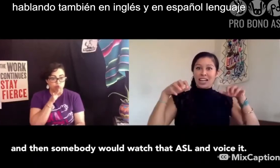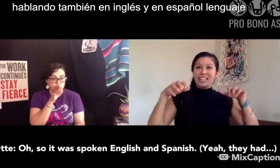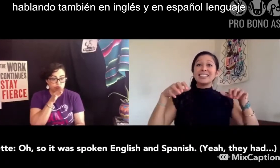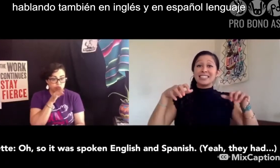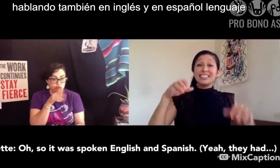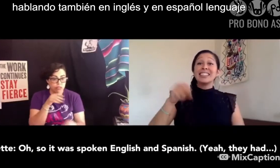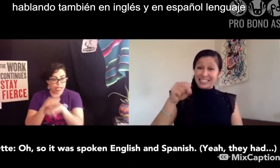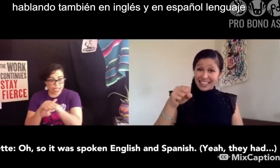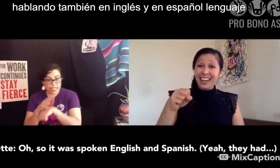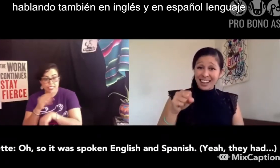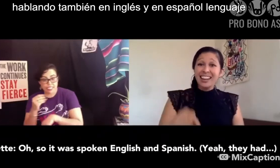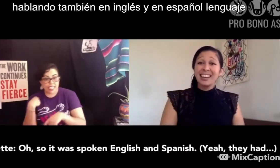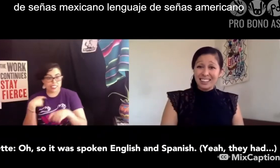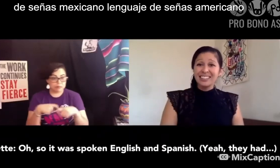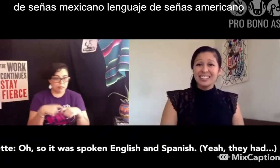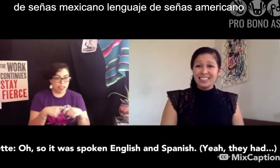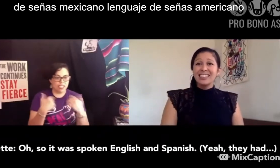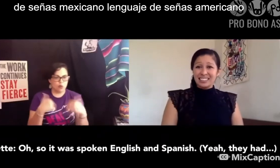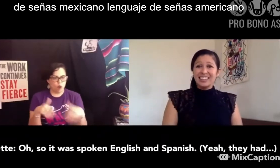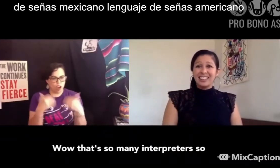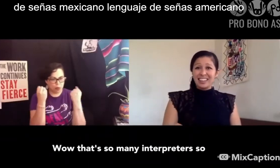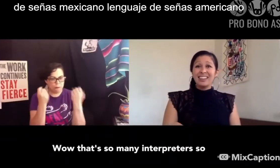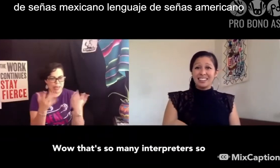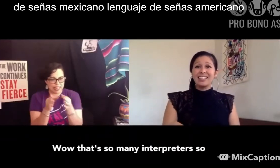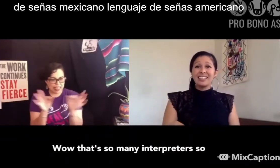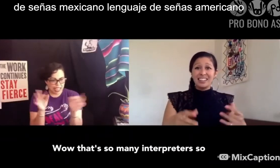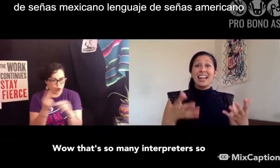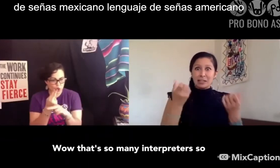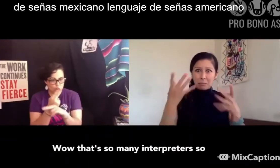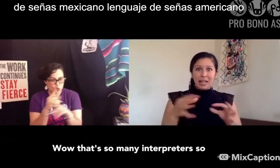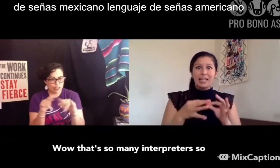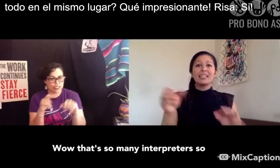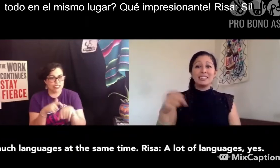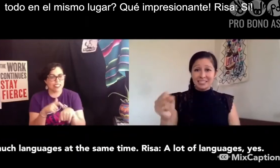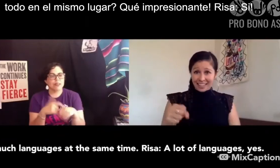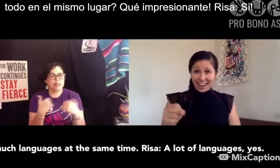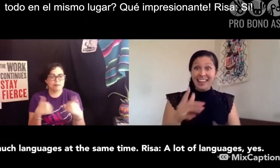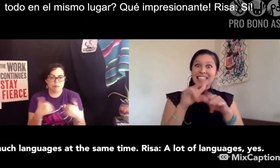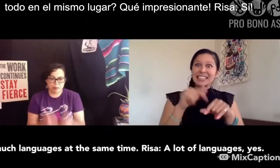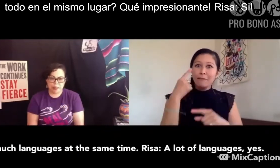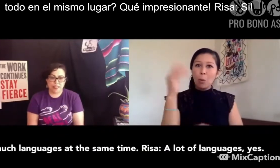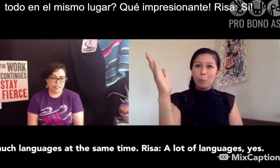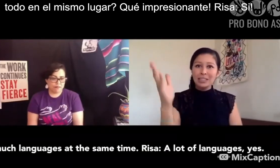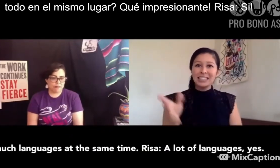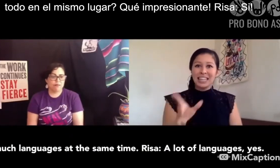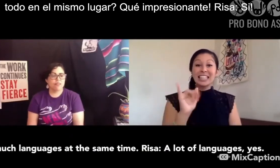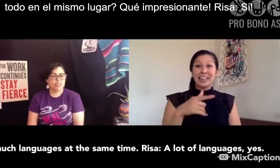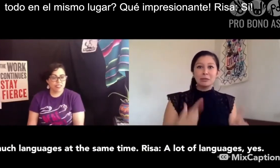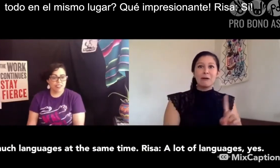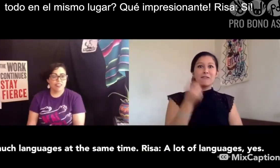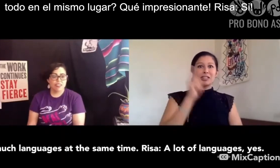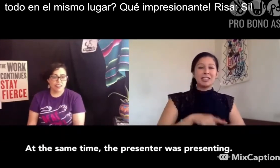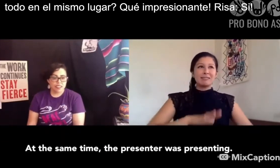inglés y en español, lenguaje de señas mexicano, lenguaje de señas americano, todo en el